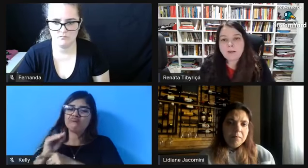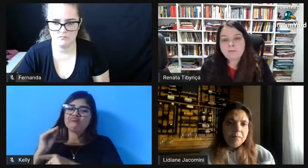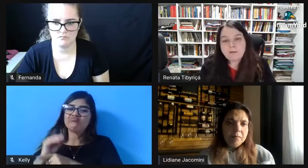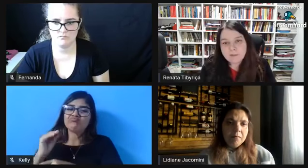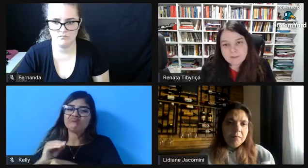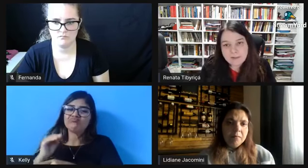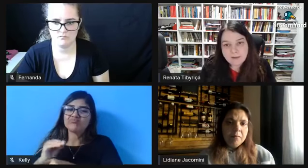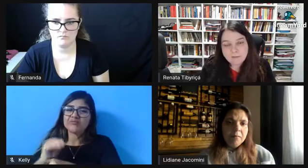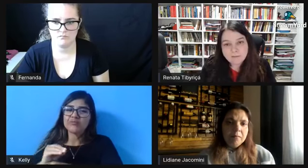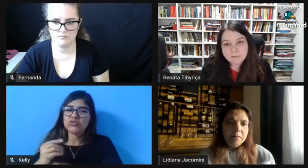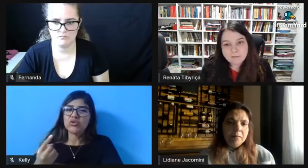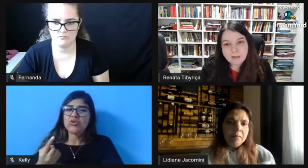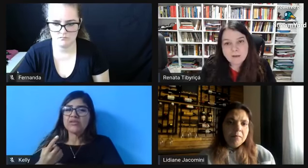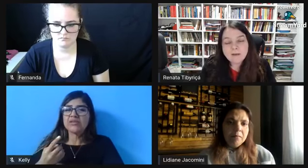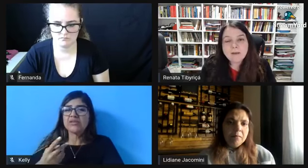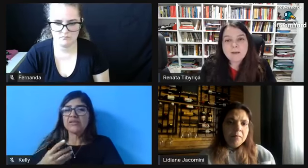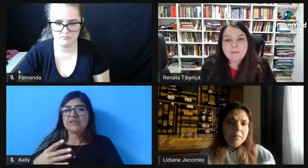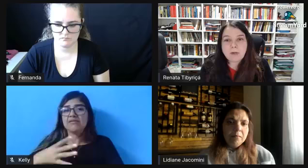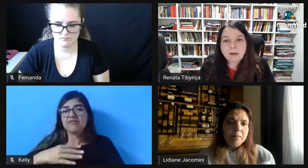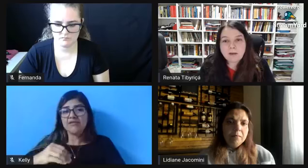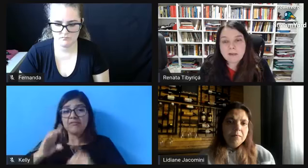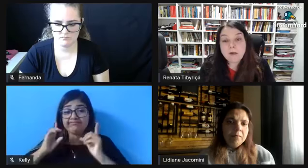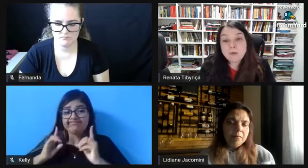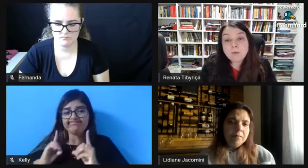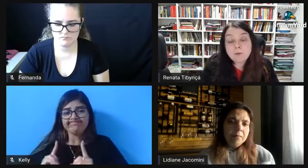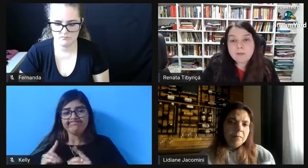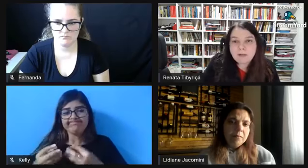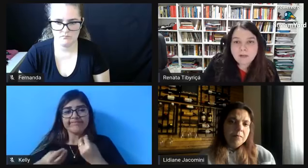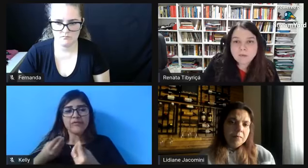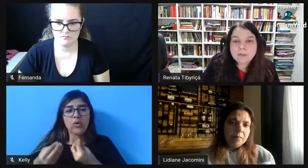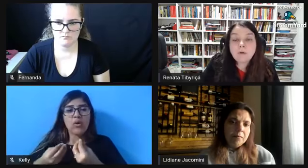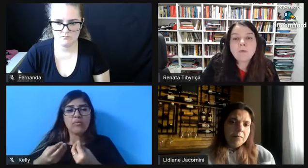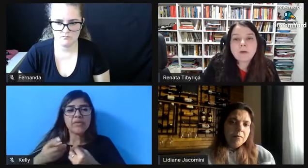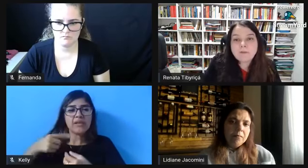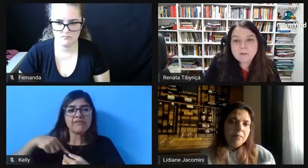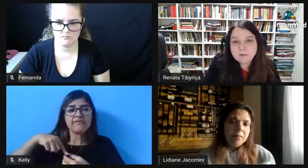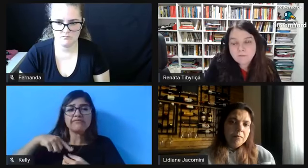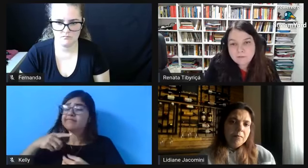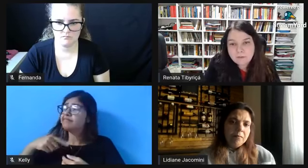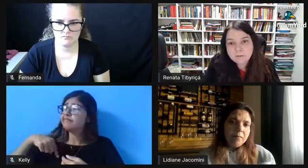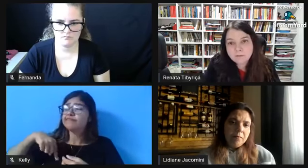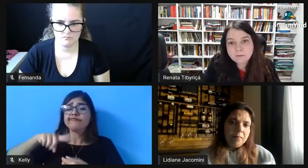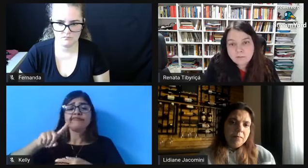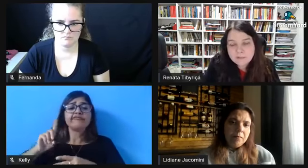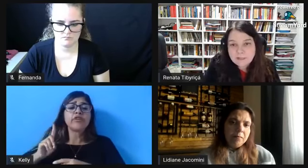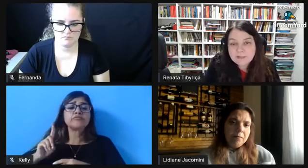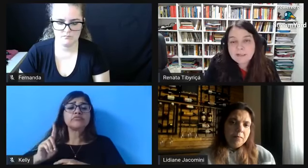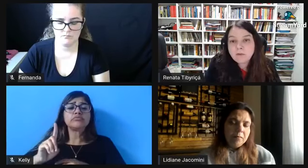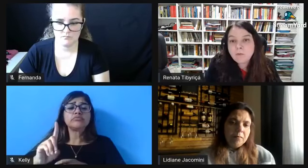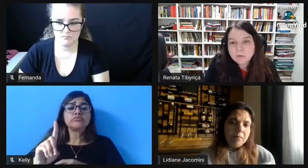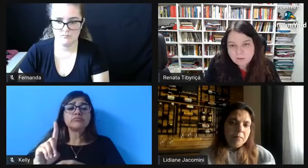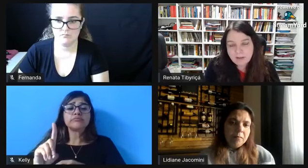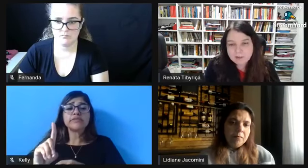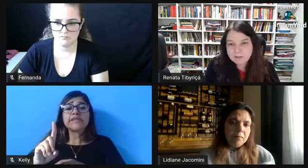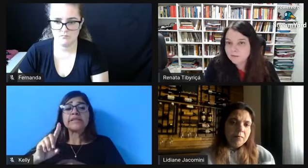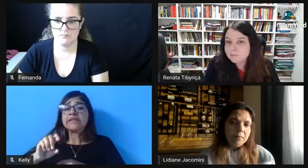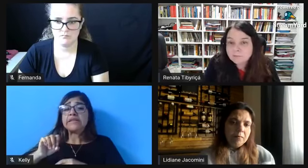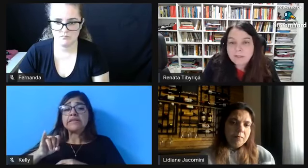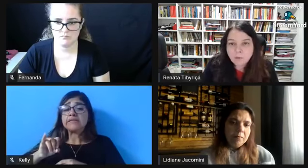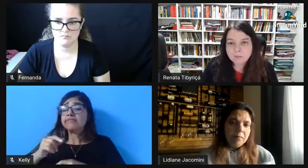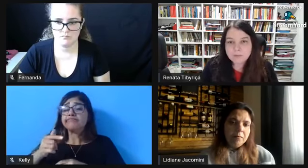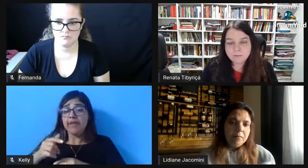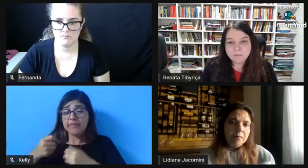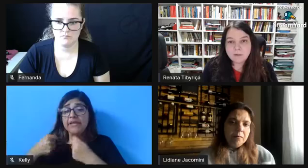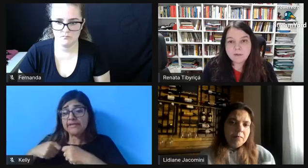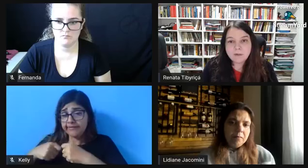Como ela vai fazer, né, para ir ao supermercado se não for levando o filho com deficiência que não usa máscara? Ela